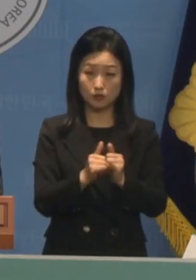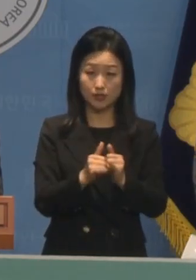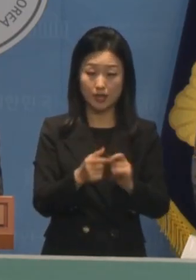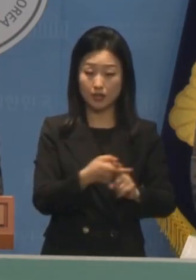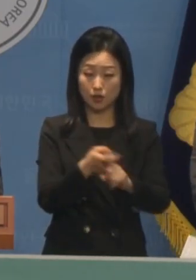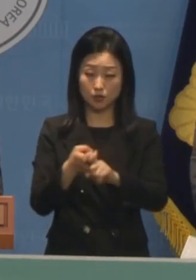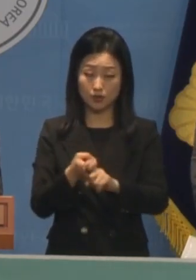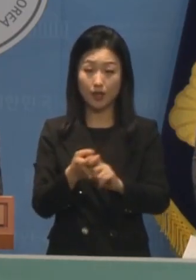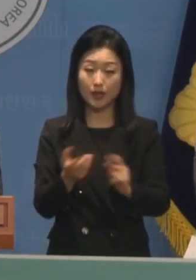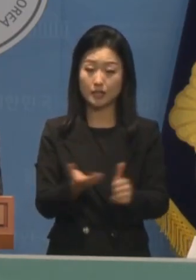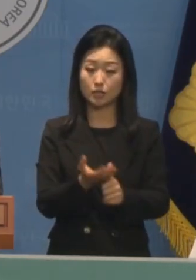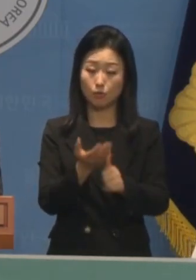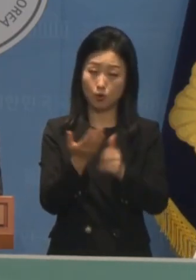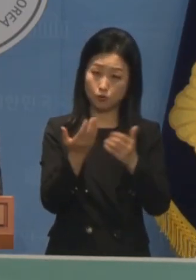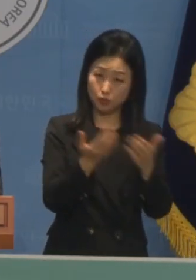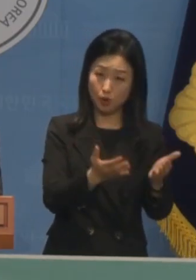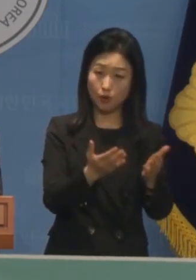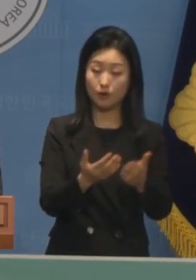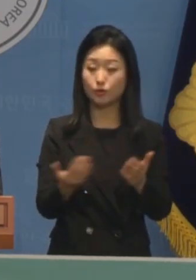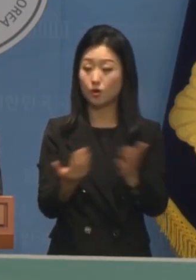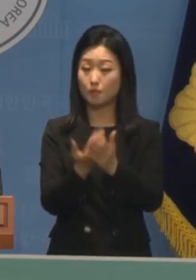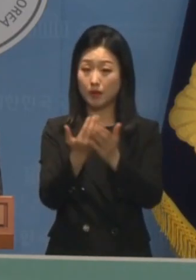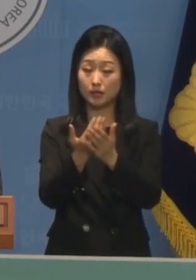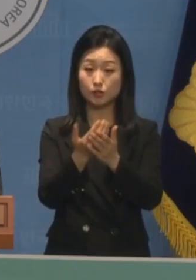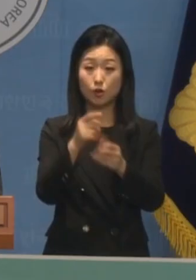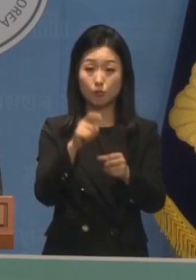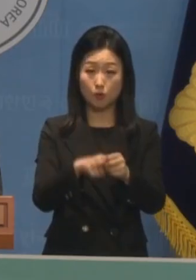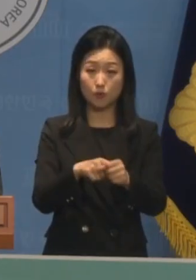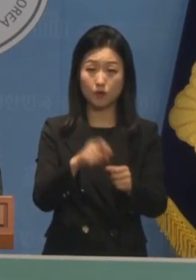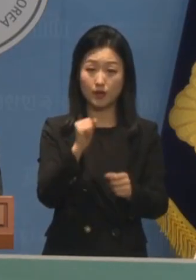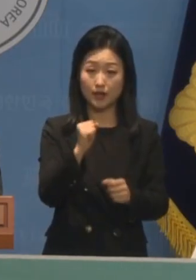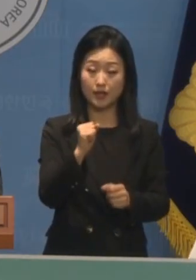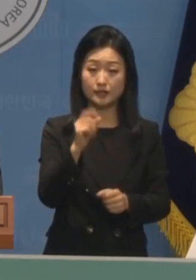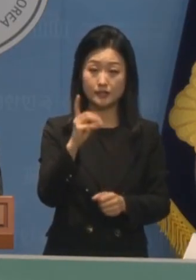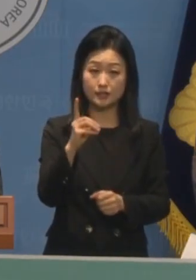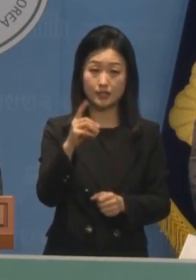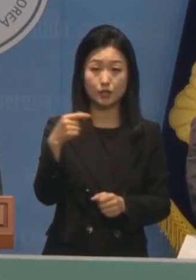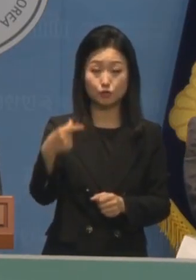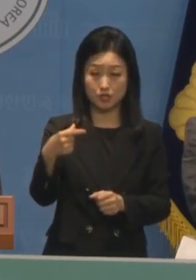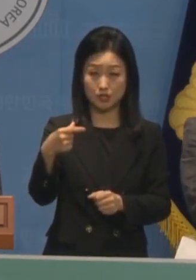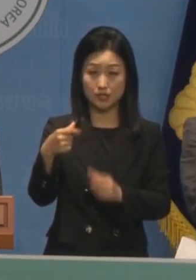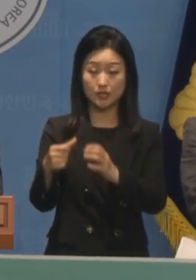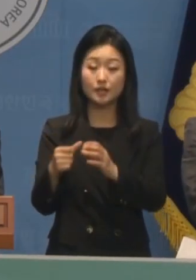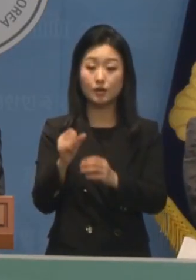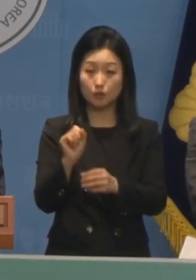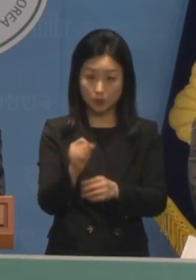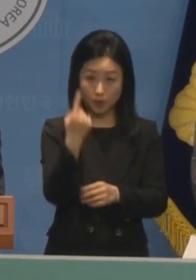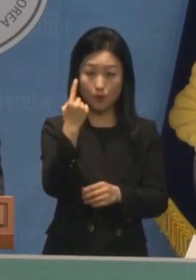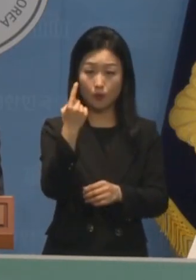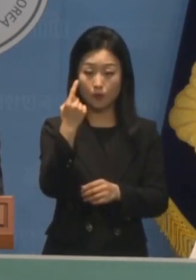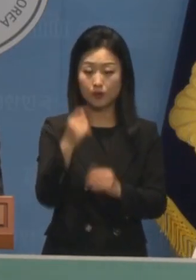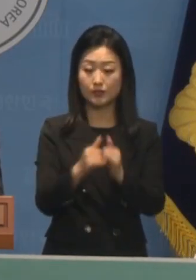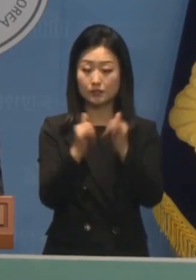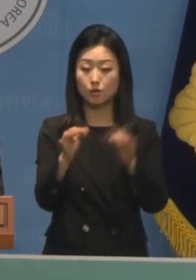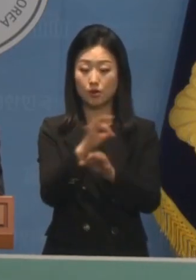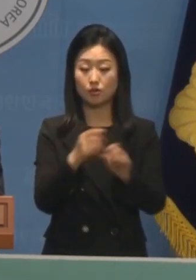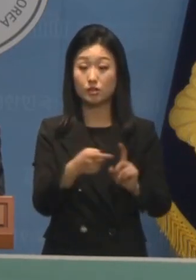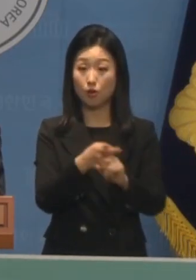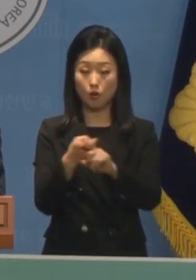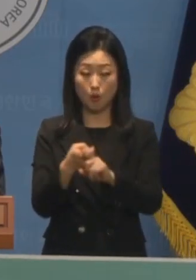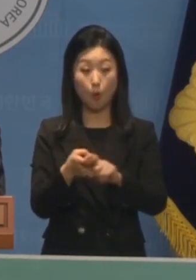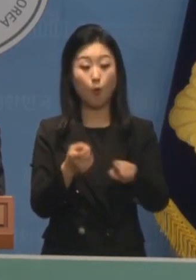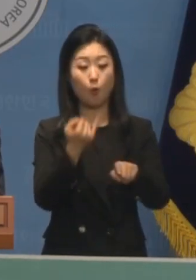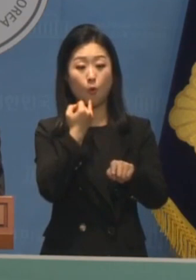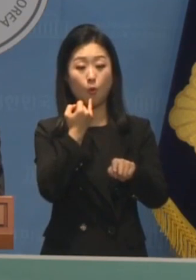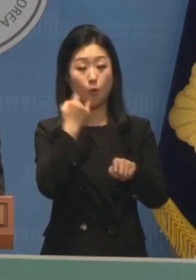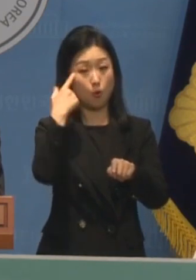채택하였고 지속가능 발전 목표 SDGs 달성을 위한 도구로 사회연대 경제에 주목하고 있습니다.